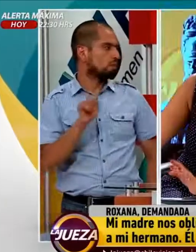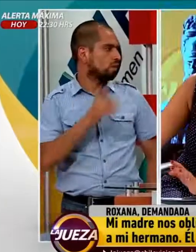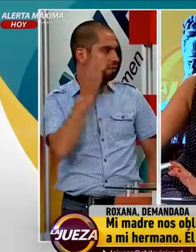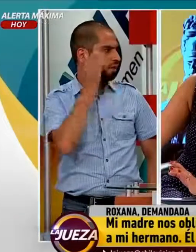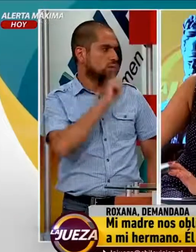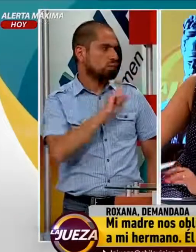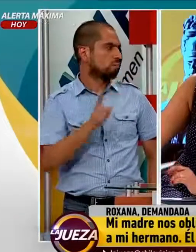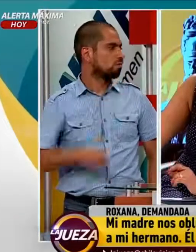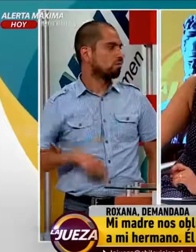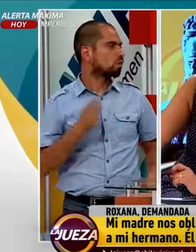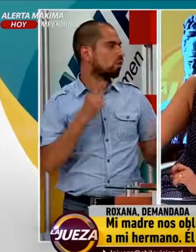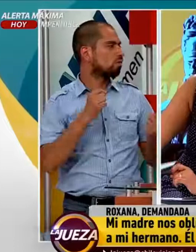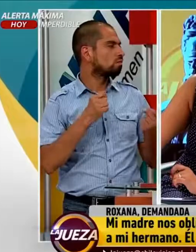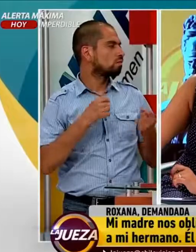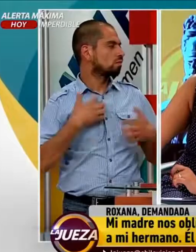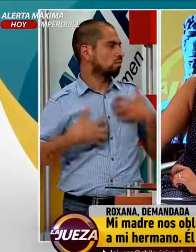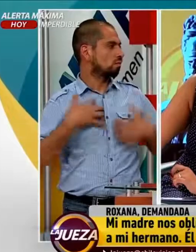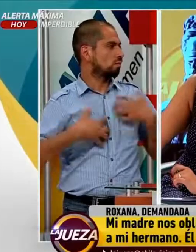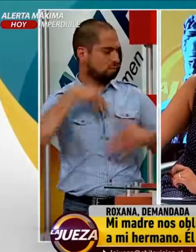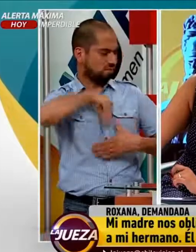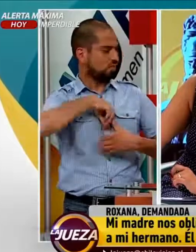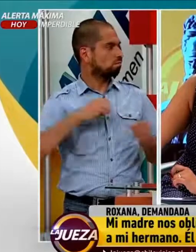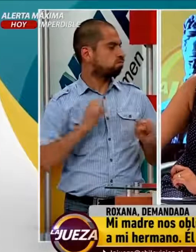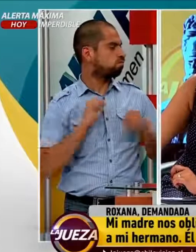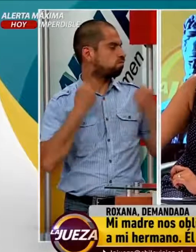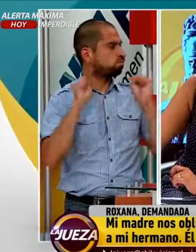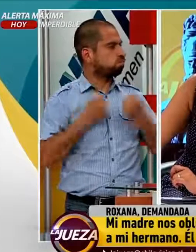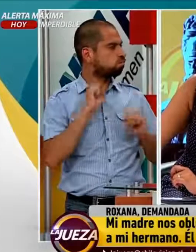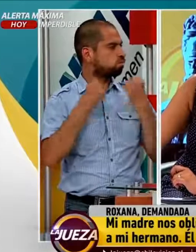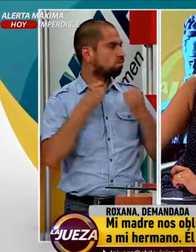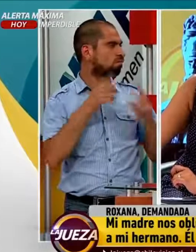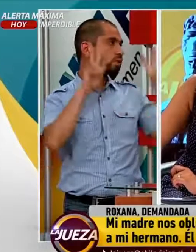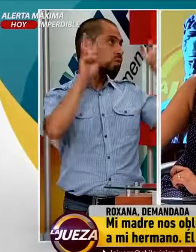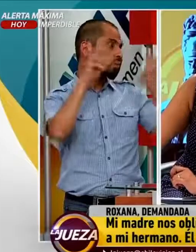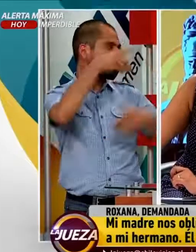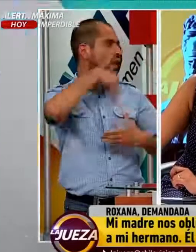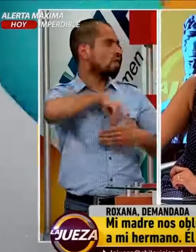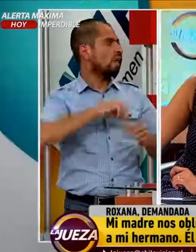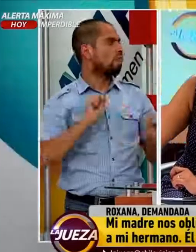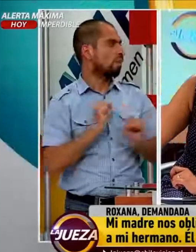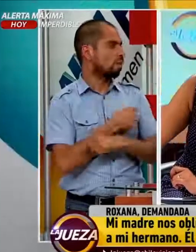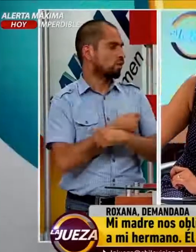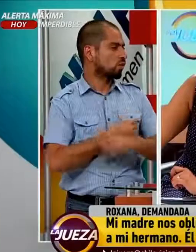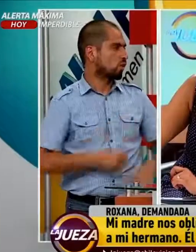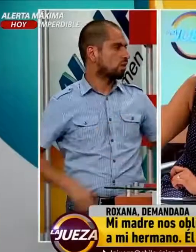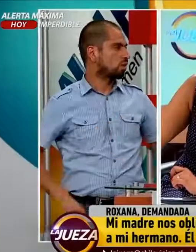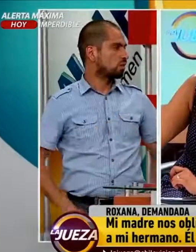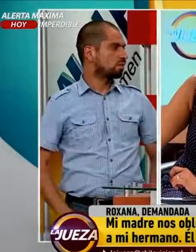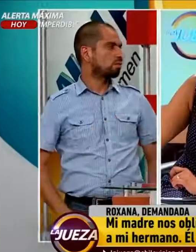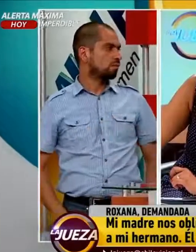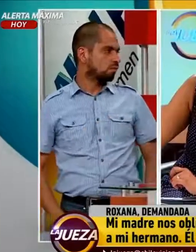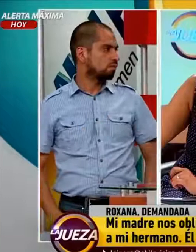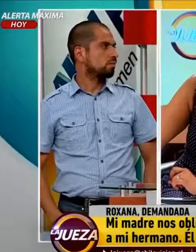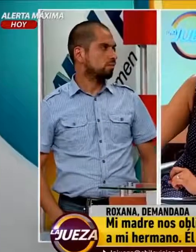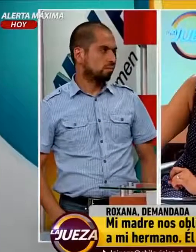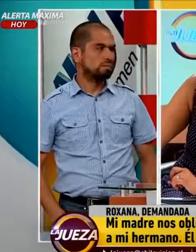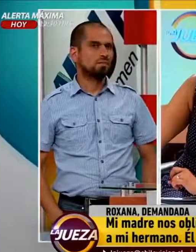actitud bien extraña? No, no tiene ningún problema psiquiátrico. Tiene rabia acumulada, claro que sí. Depresión también.